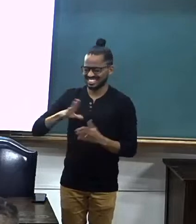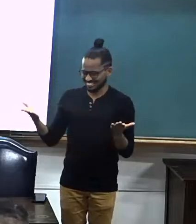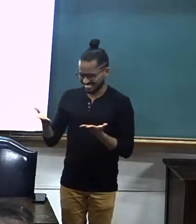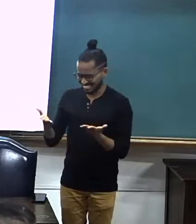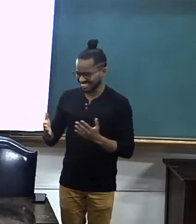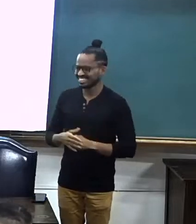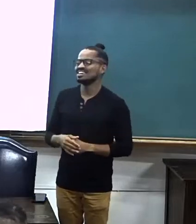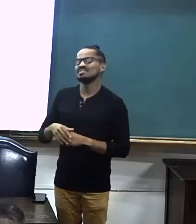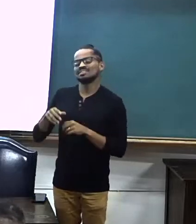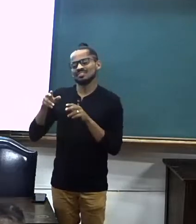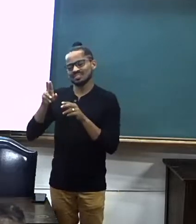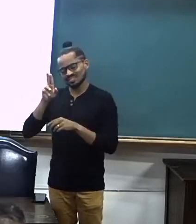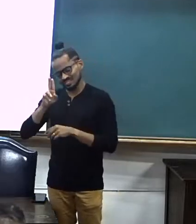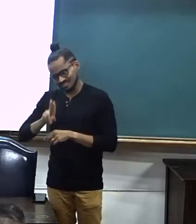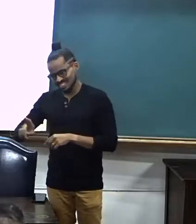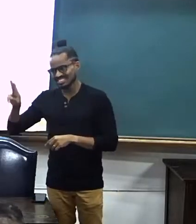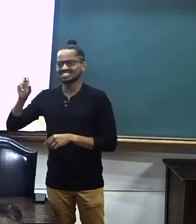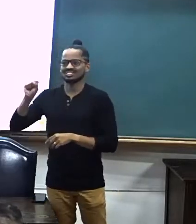visitante